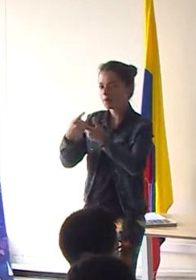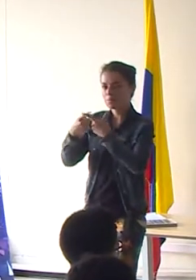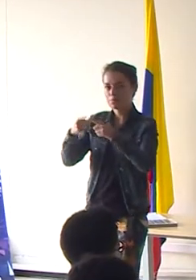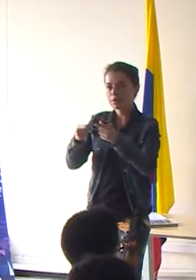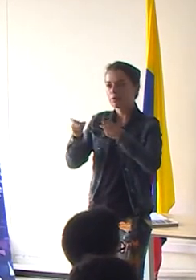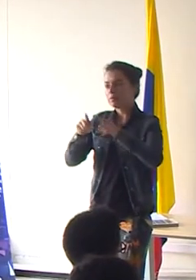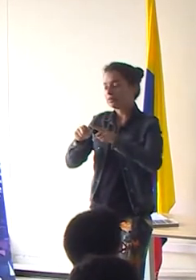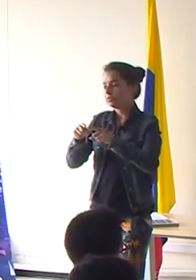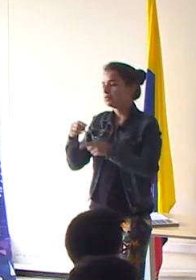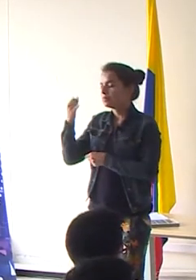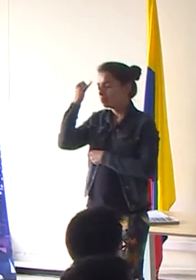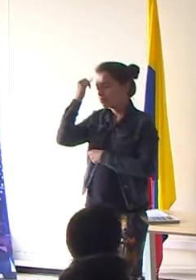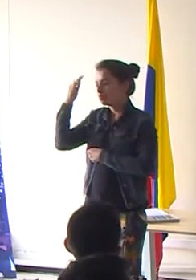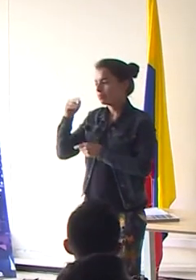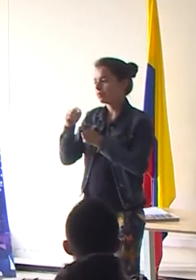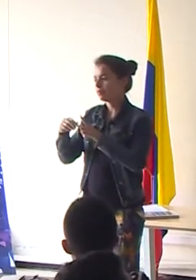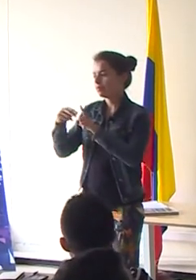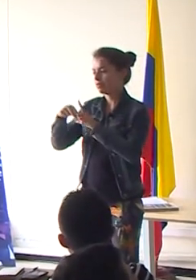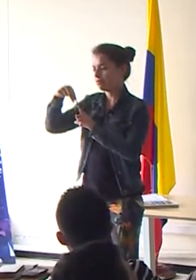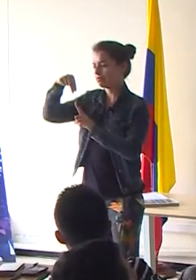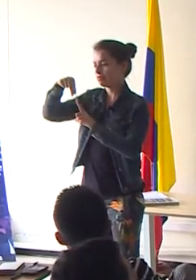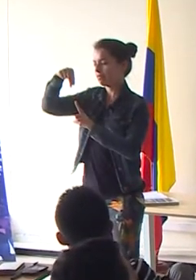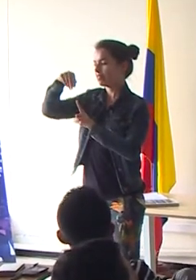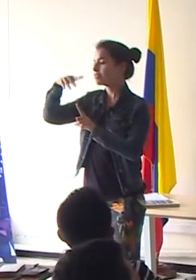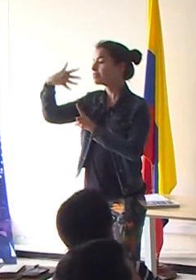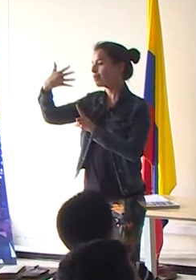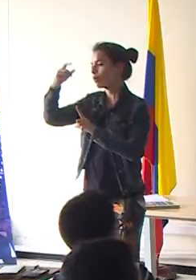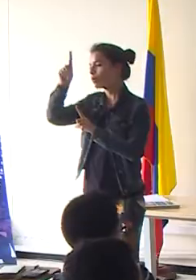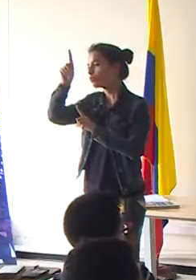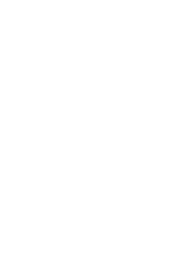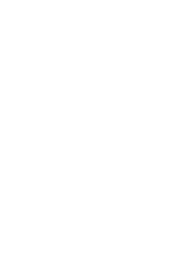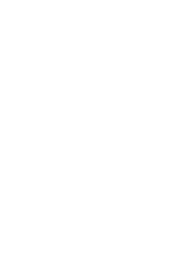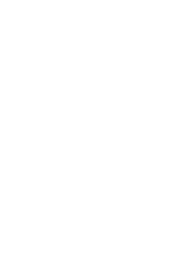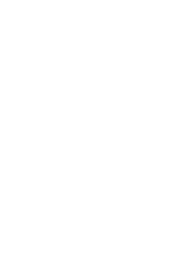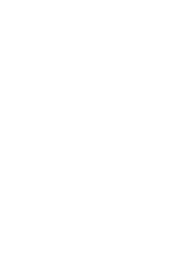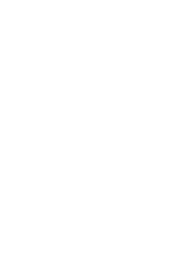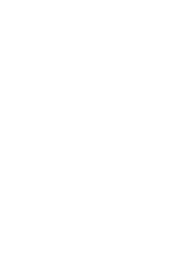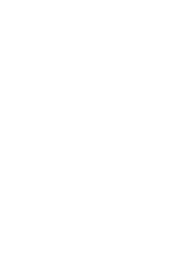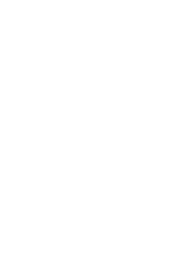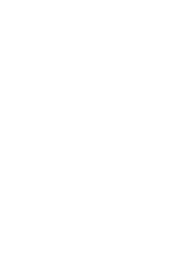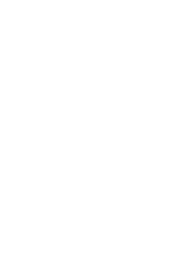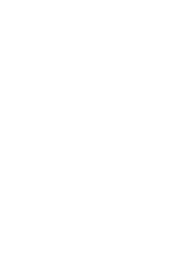estrato 5 o 6 en otros sectores de la ciudad